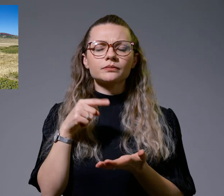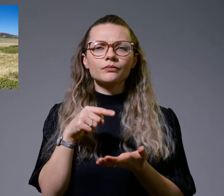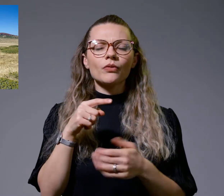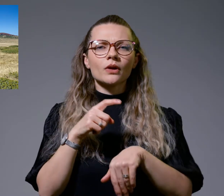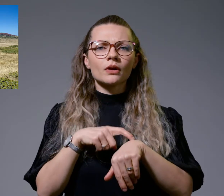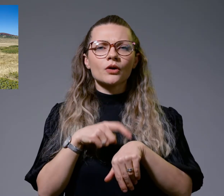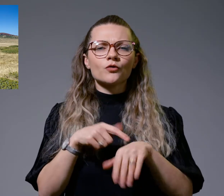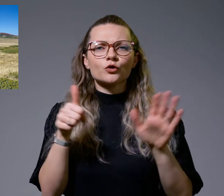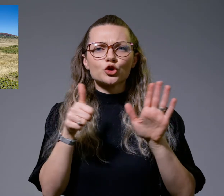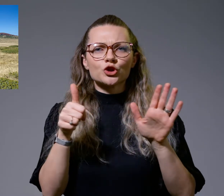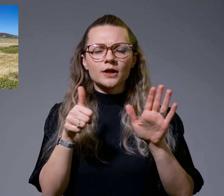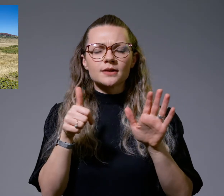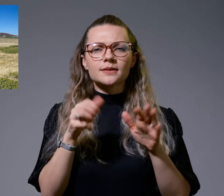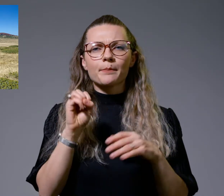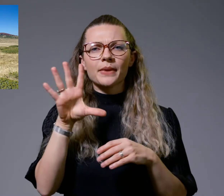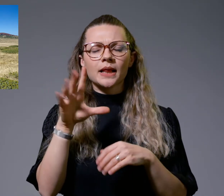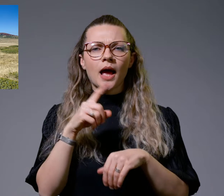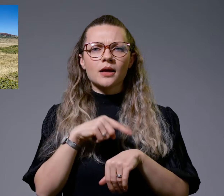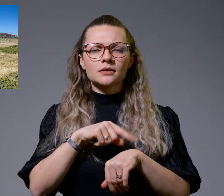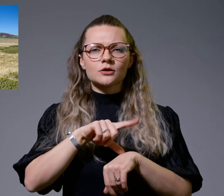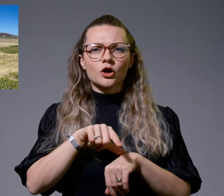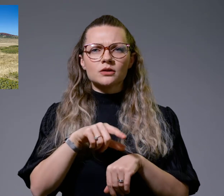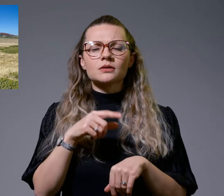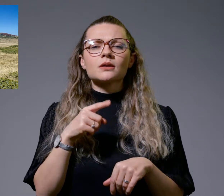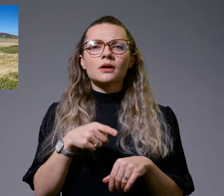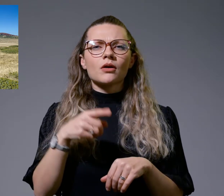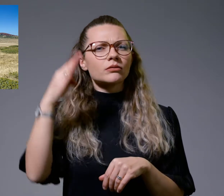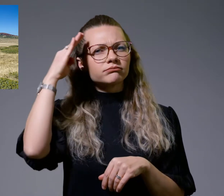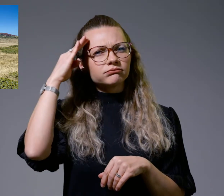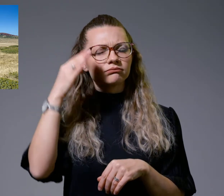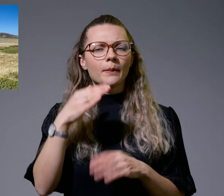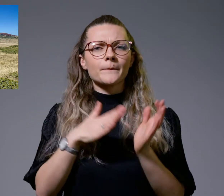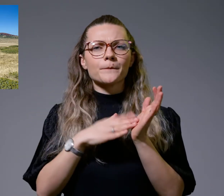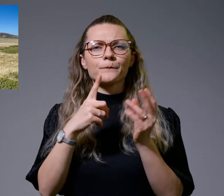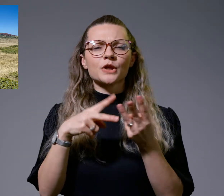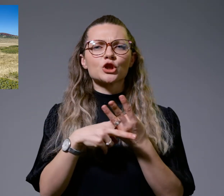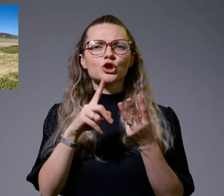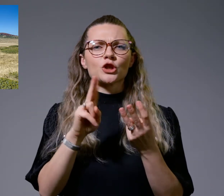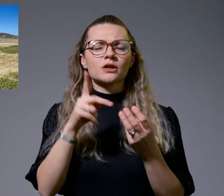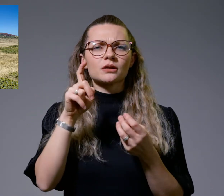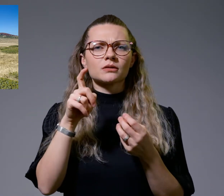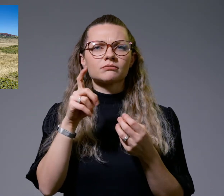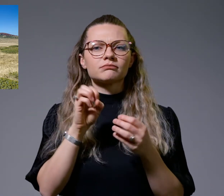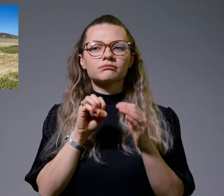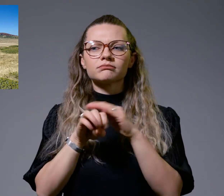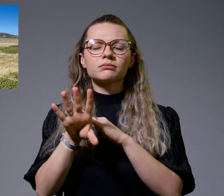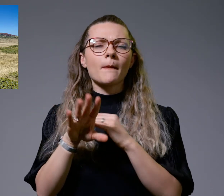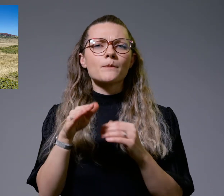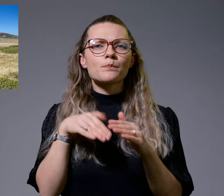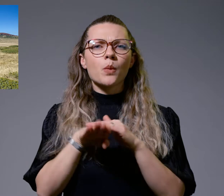и 15 минути војводата Мишик испратил шифрирана порака до командантите